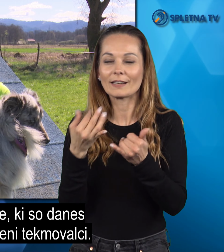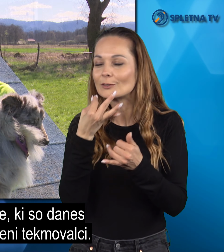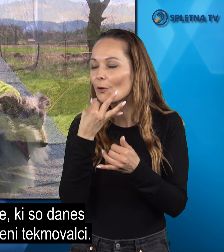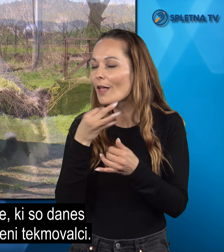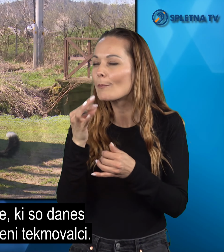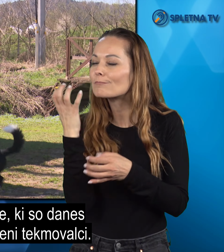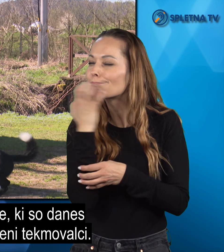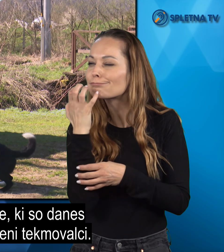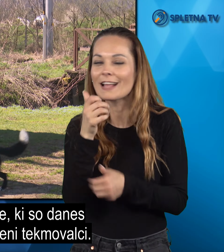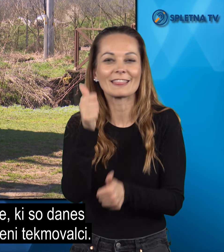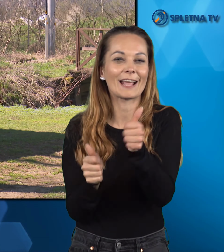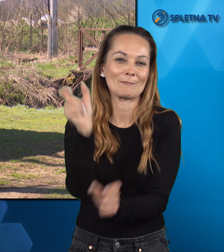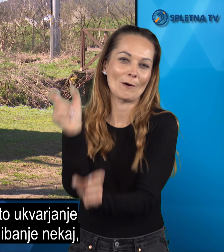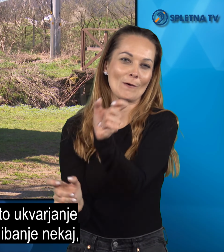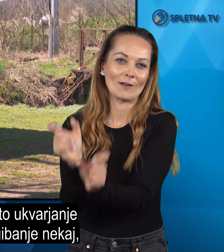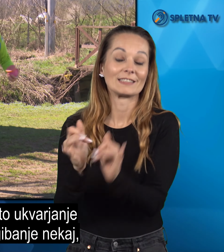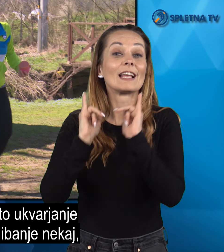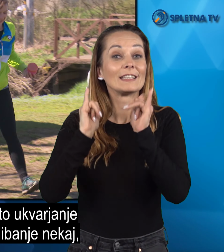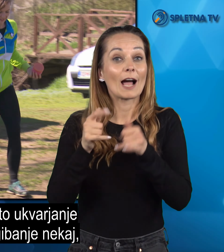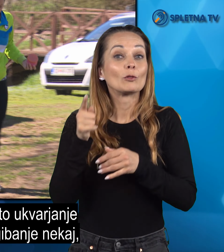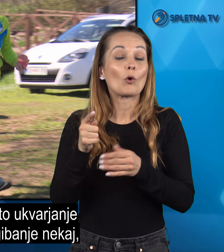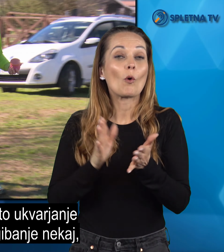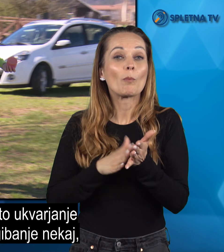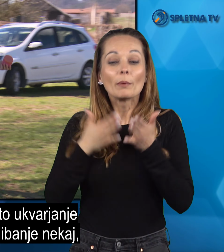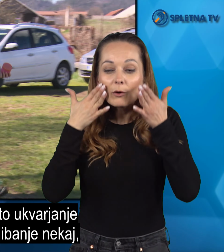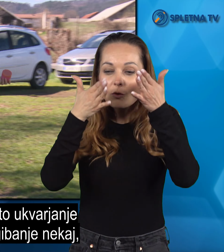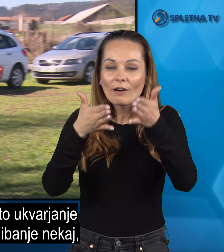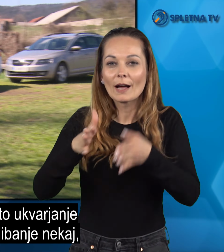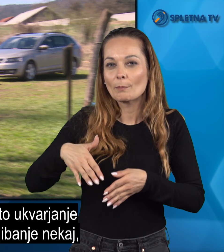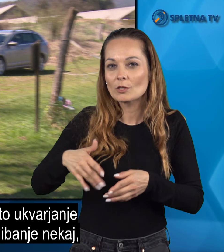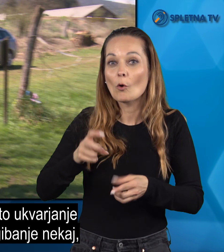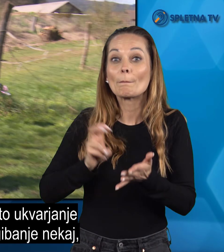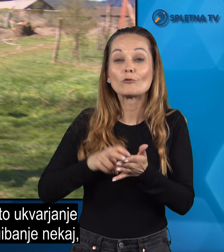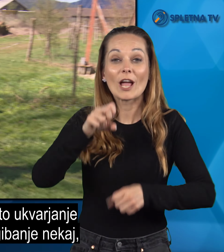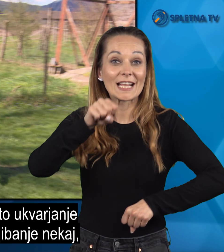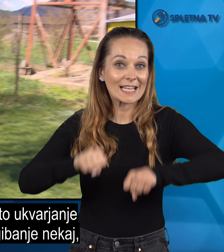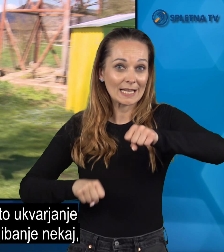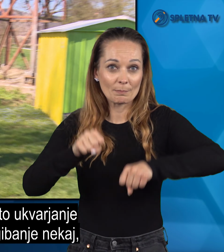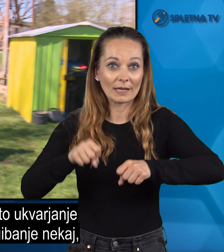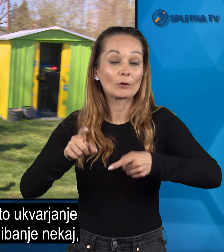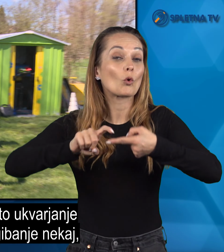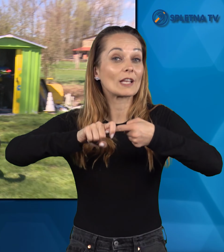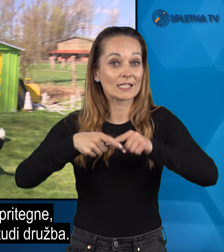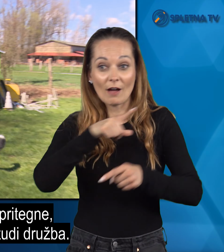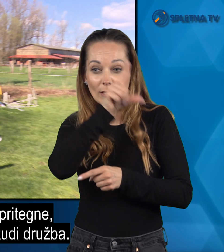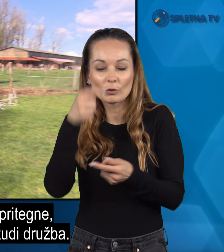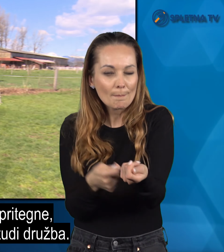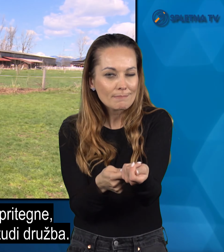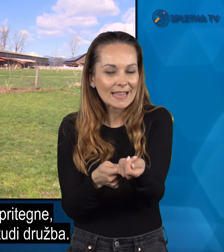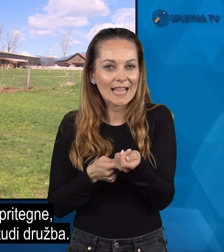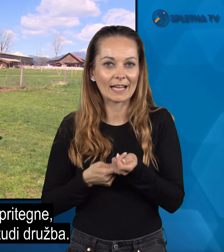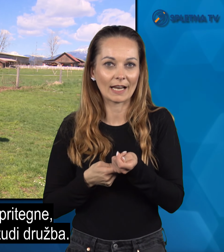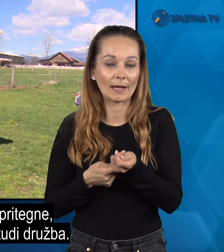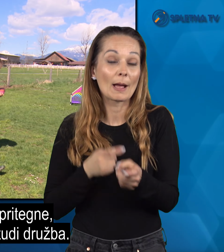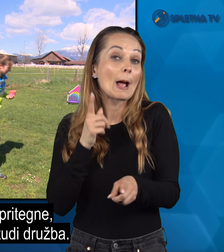najbolj zagrizeni tekmovalci. Sigurno je to ukvarjanje s psom in gibanje stvar, ki ljudje